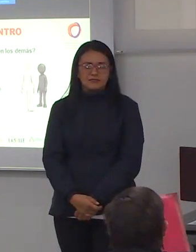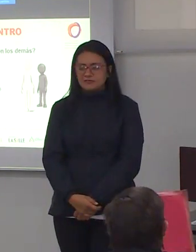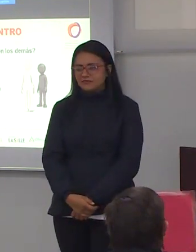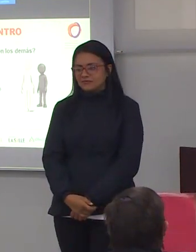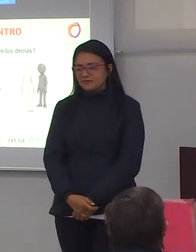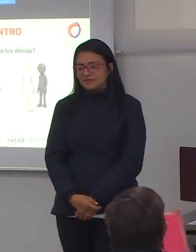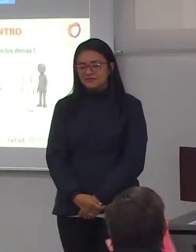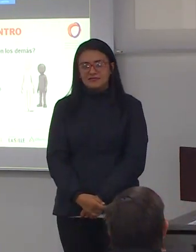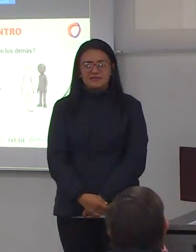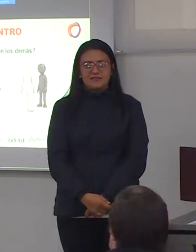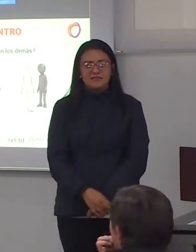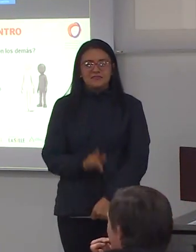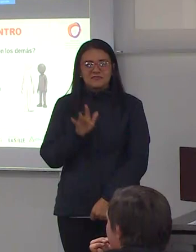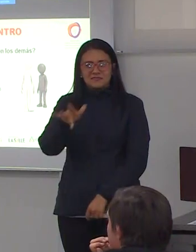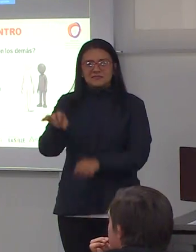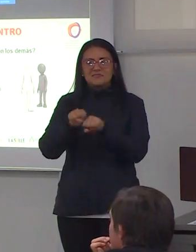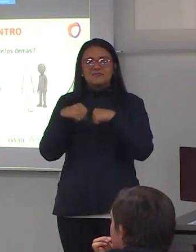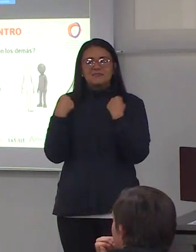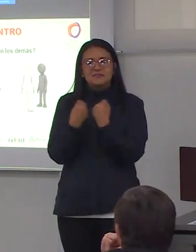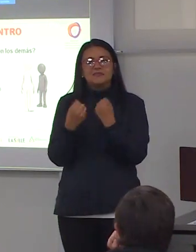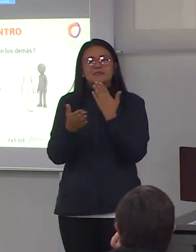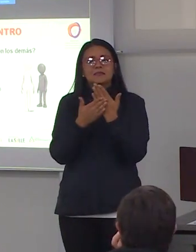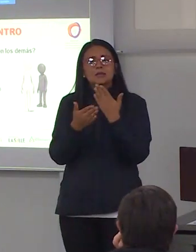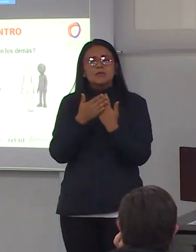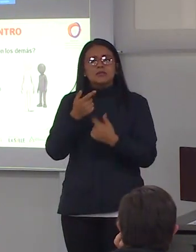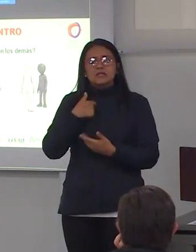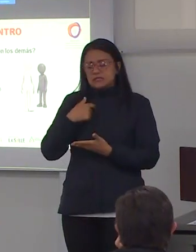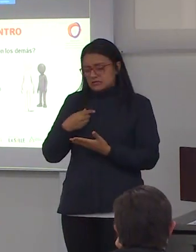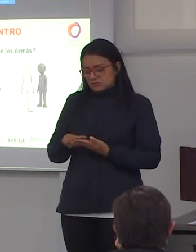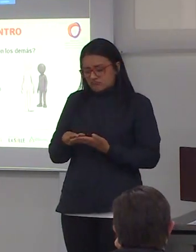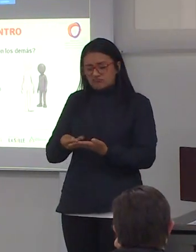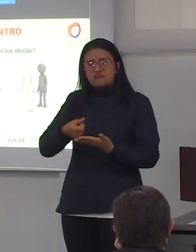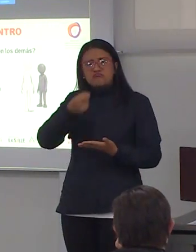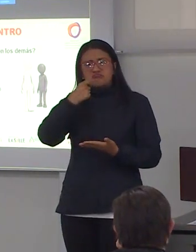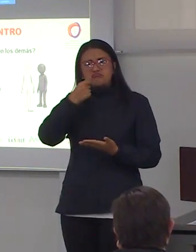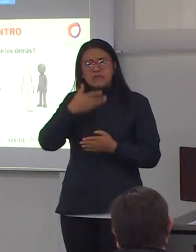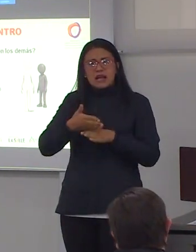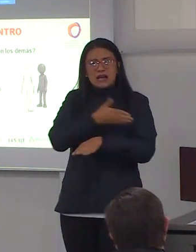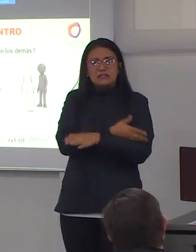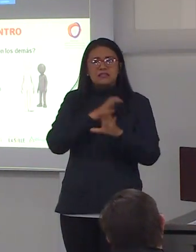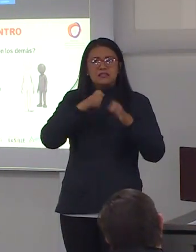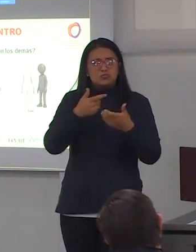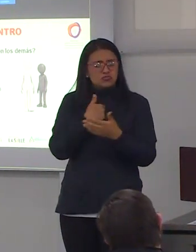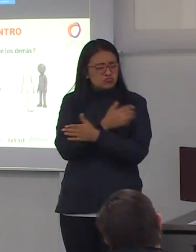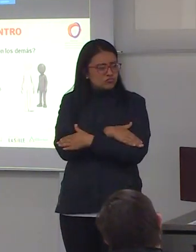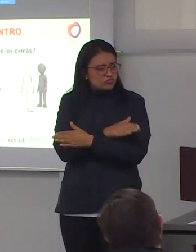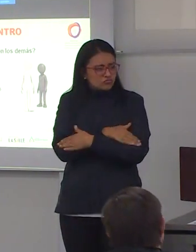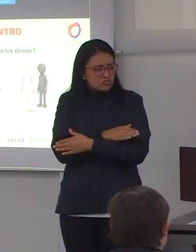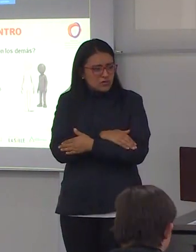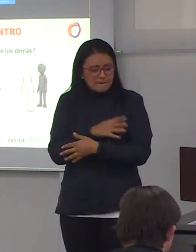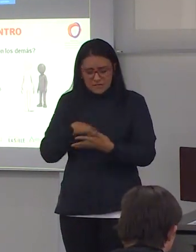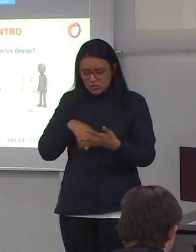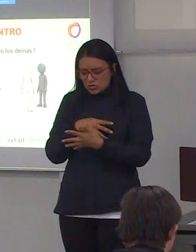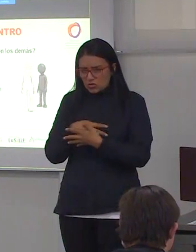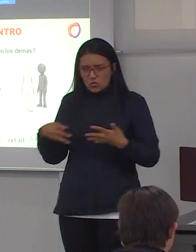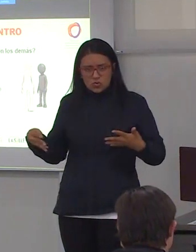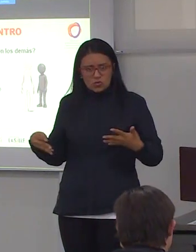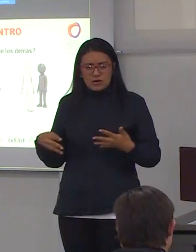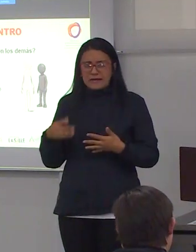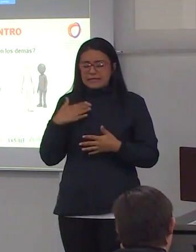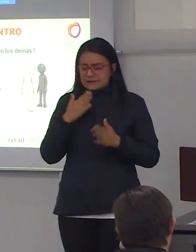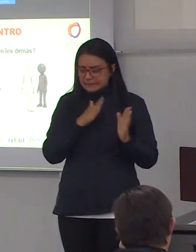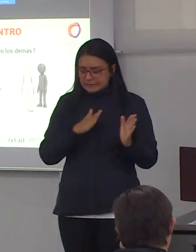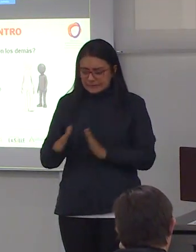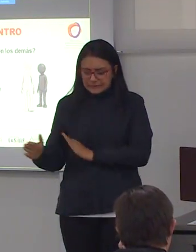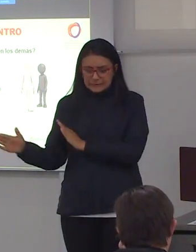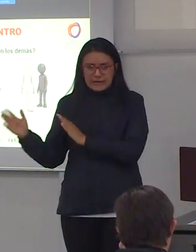que yo llegué al aula y le dije profe lo que pasa es que yo me tengo que tomar todos estos medicamentos antes de su clase yo soy muy juicioso con mis horarios tengo que ser